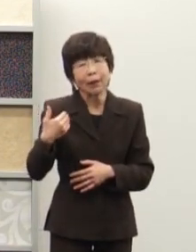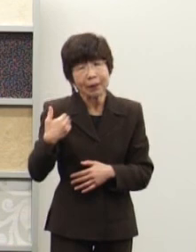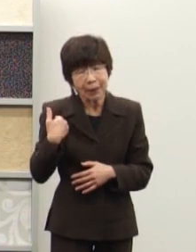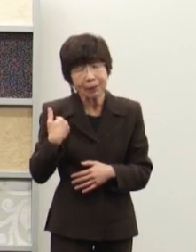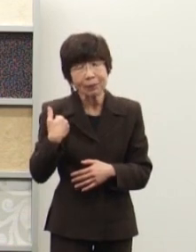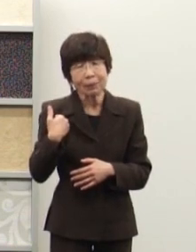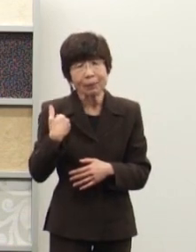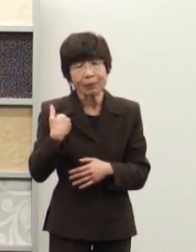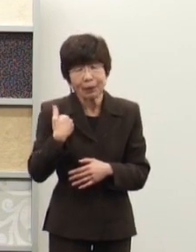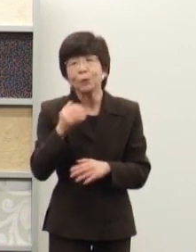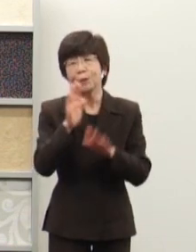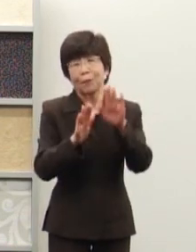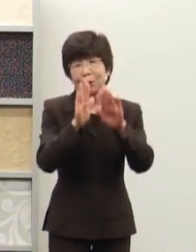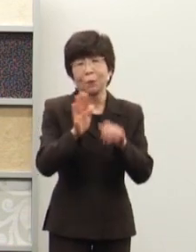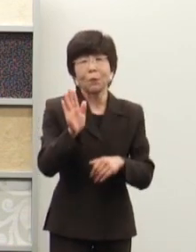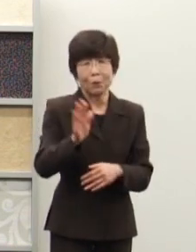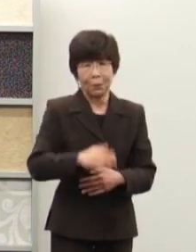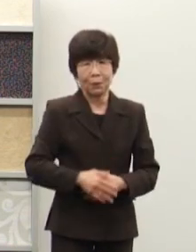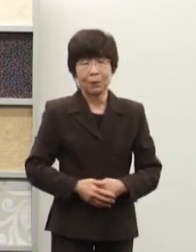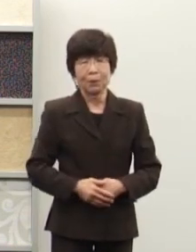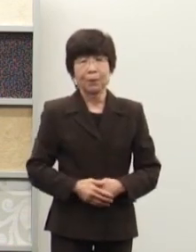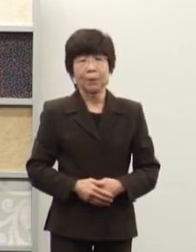。ただ